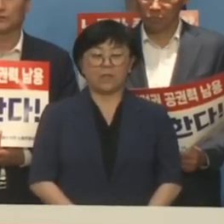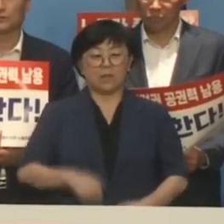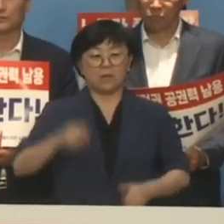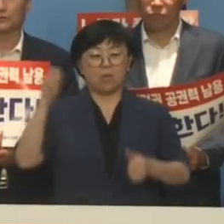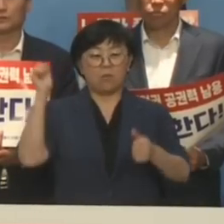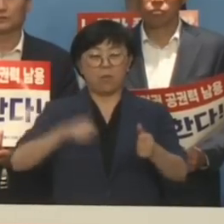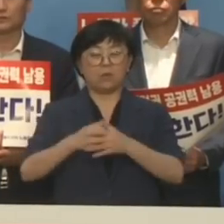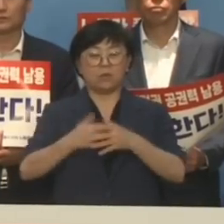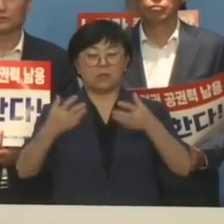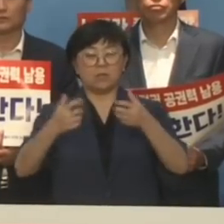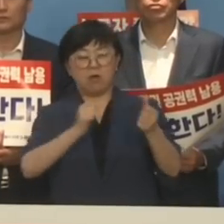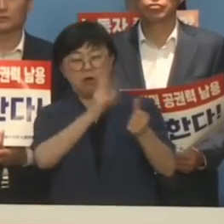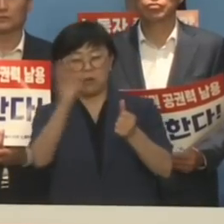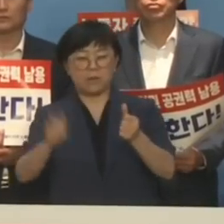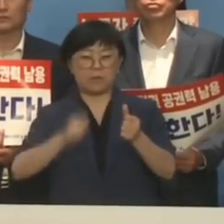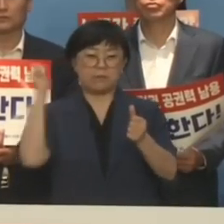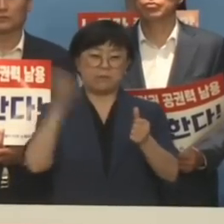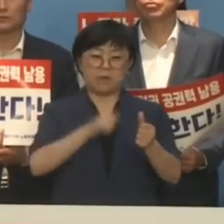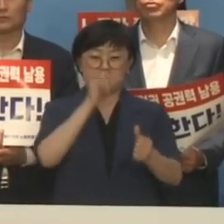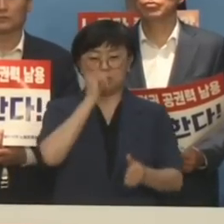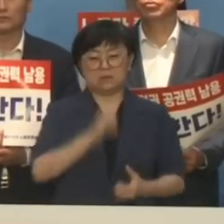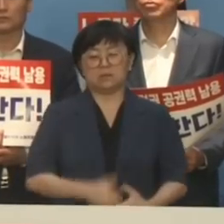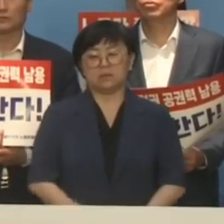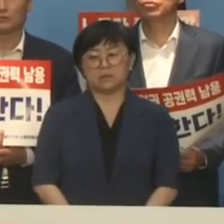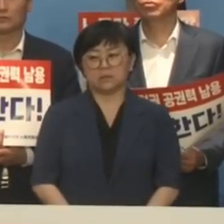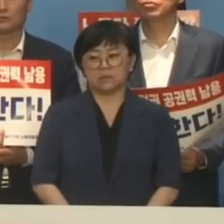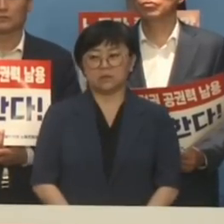곤봉으로 집단 폭행을 당한 것입니다.